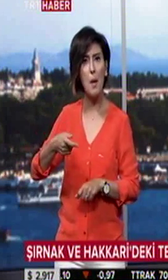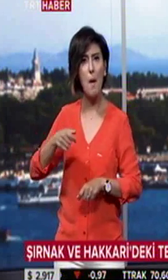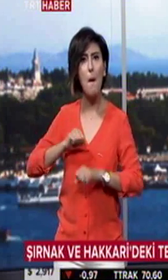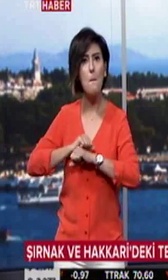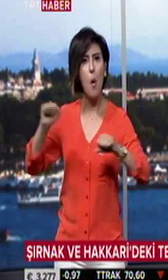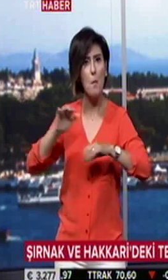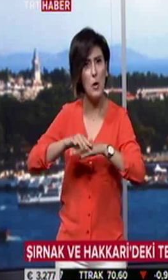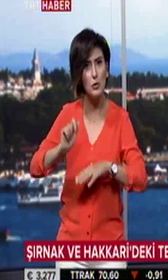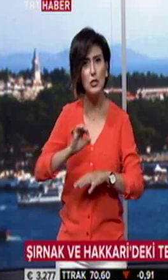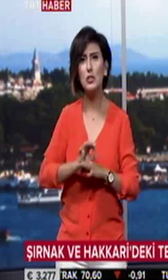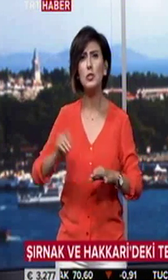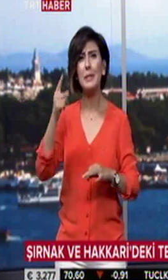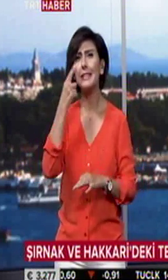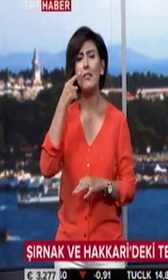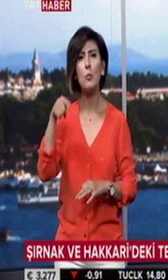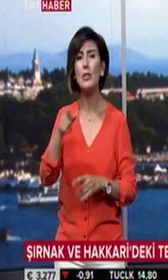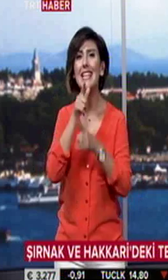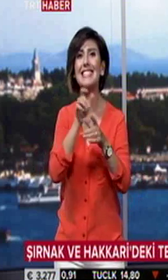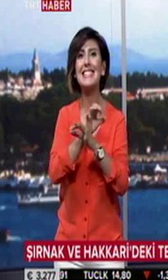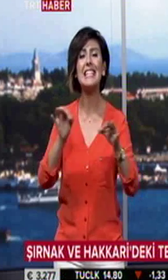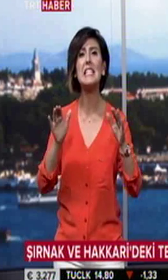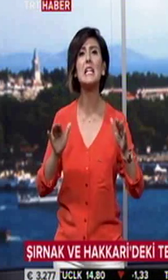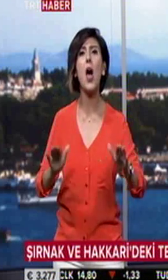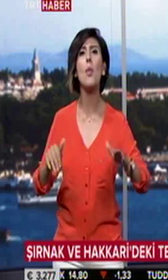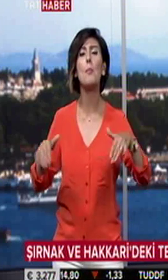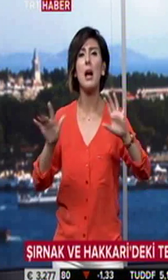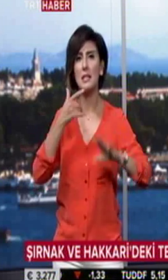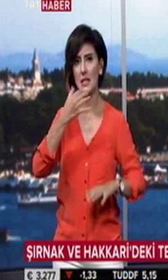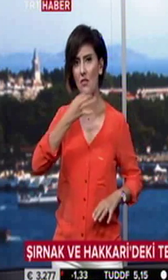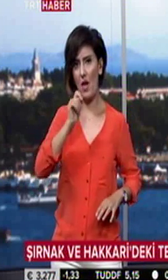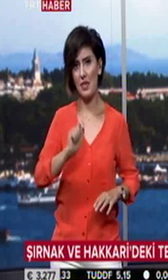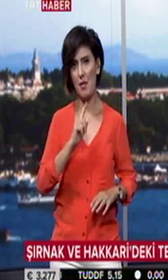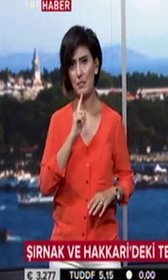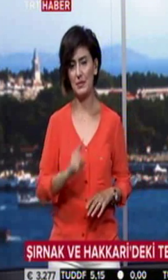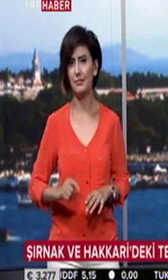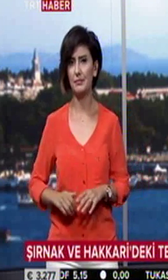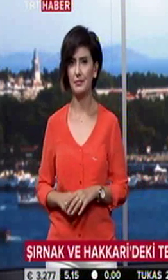kullanacak, hiçbir devlet buna sessiz kalmaz ifadelerini kullandı.